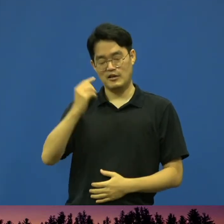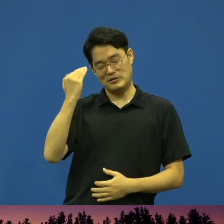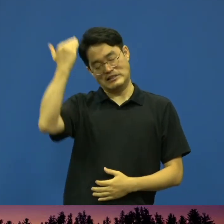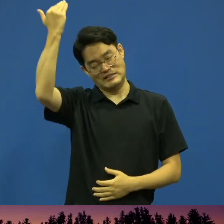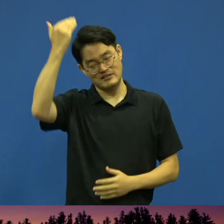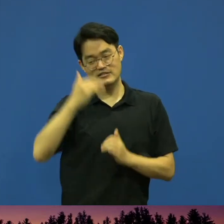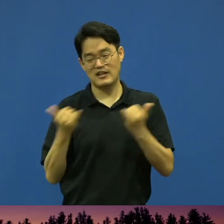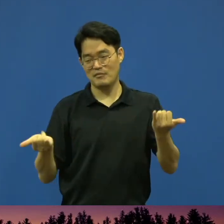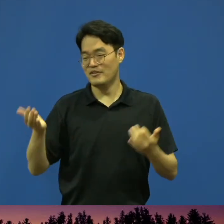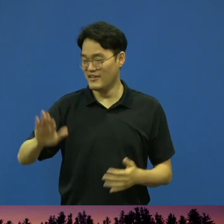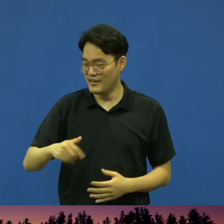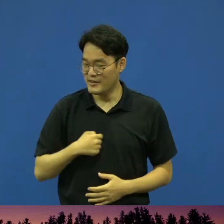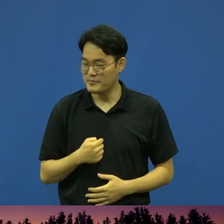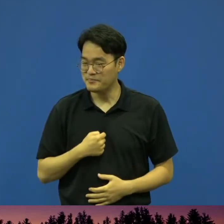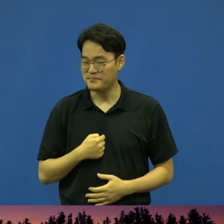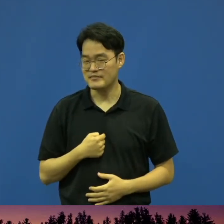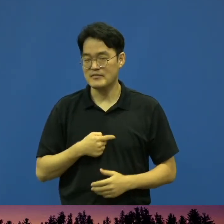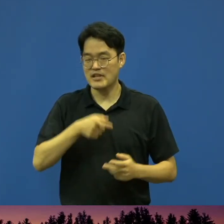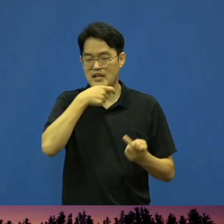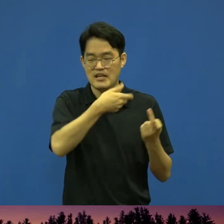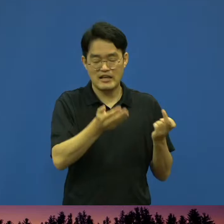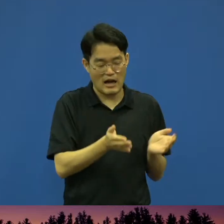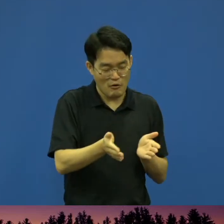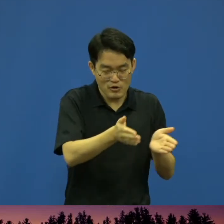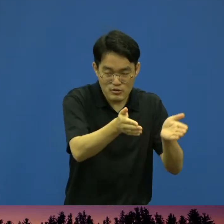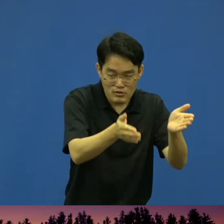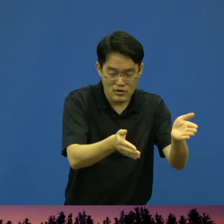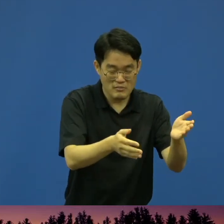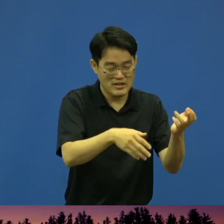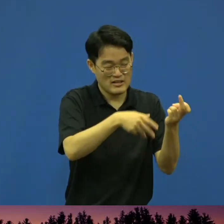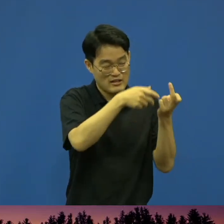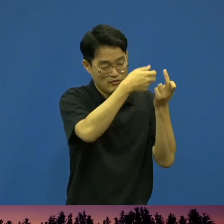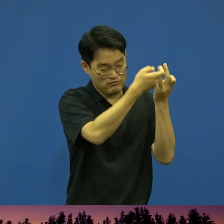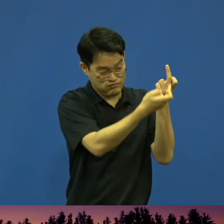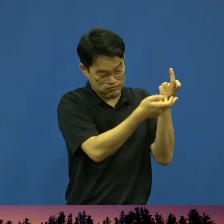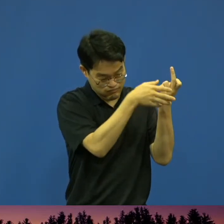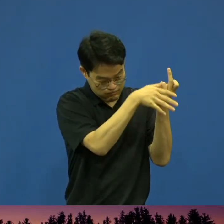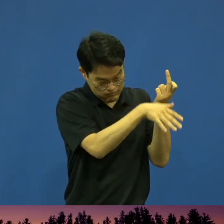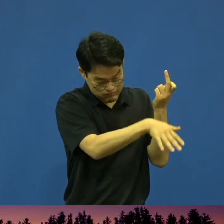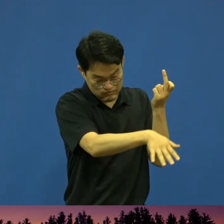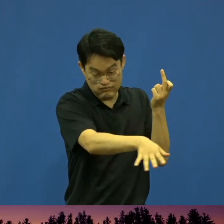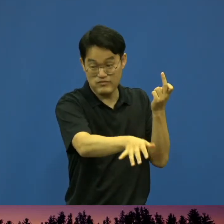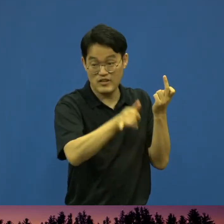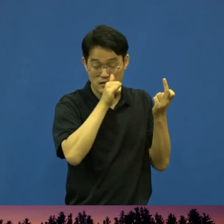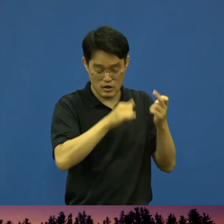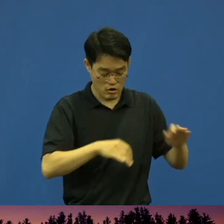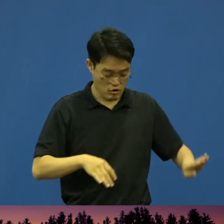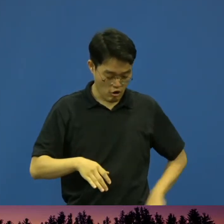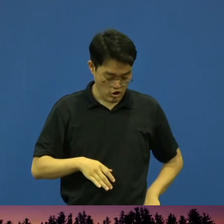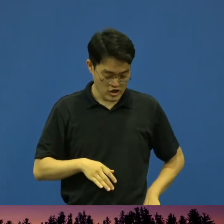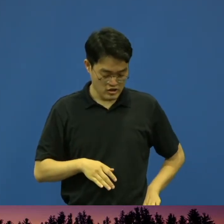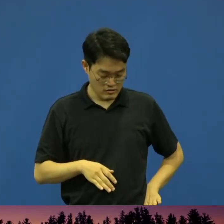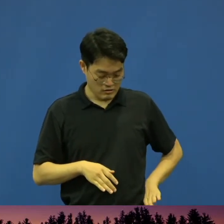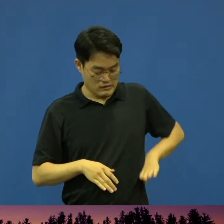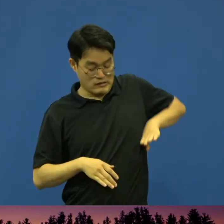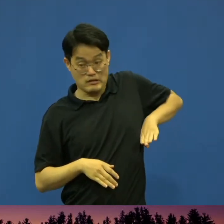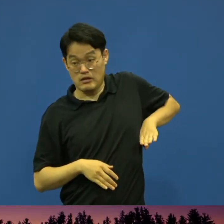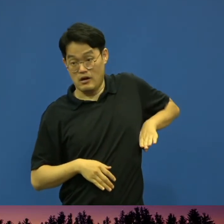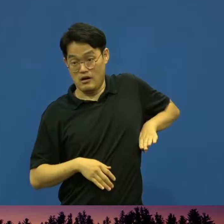그런데 강원도에 있다 보면 이 산비탈이 많이 있잖아요. 산비탈에 가다 보면 허리 이상의 이 눈이 올 때가